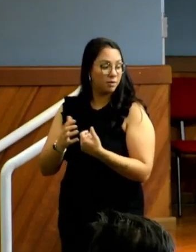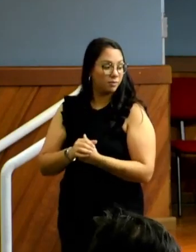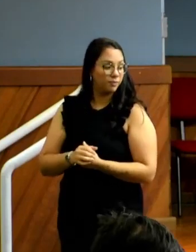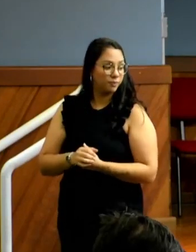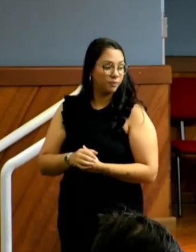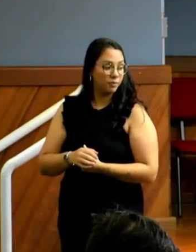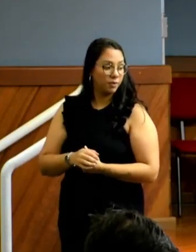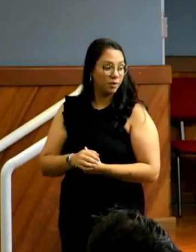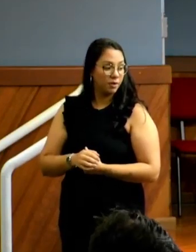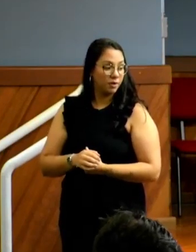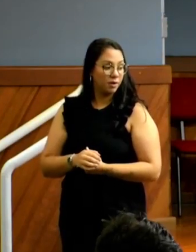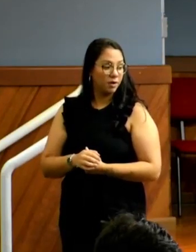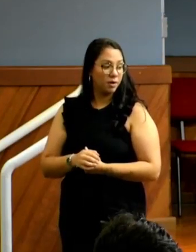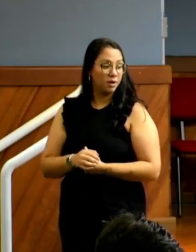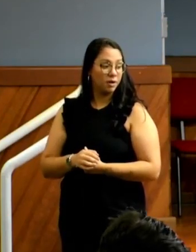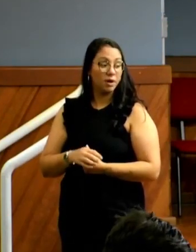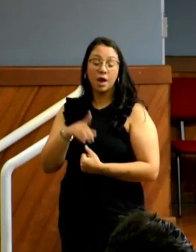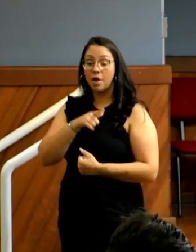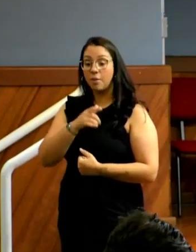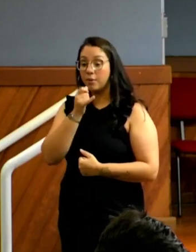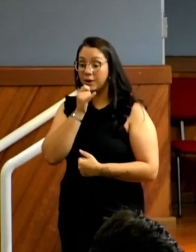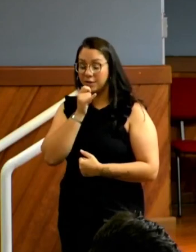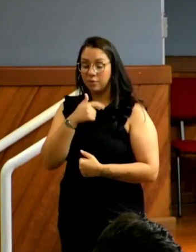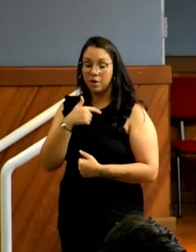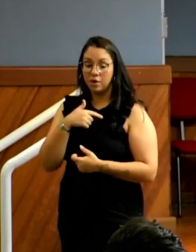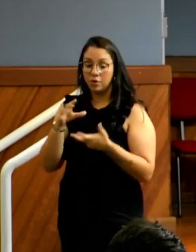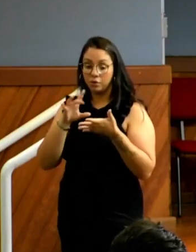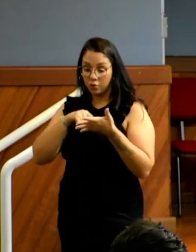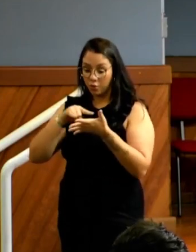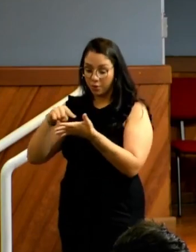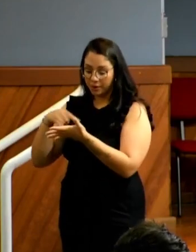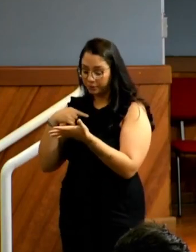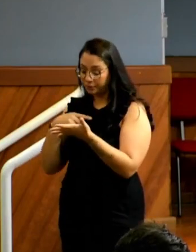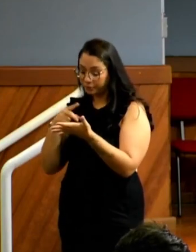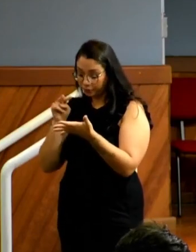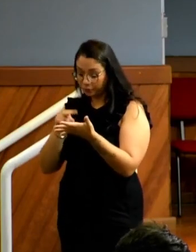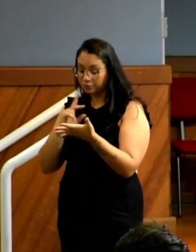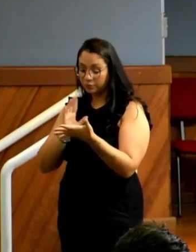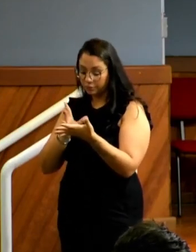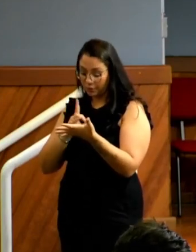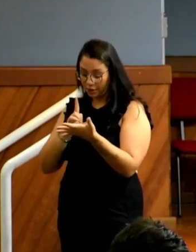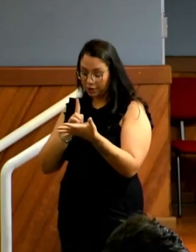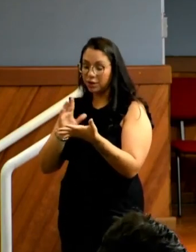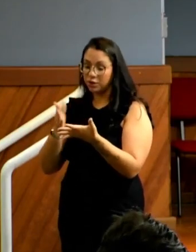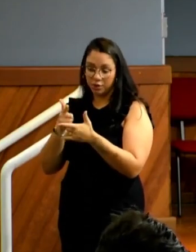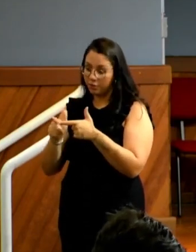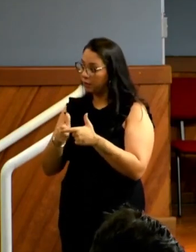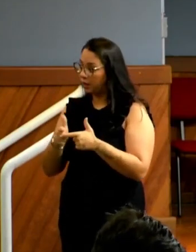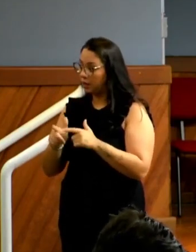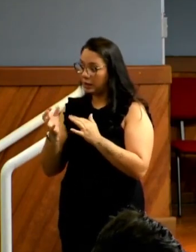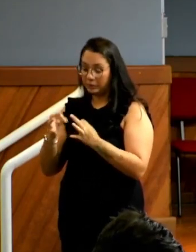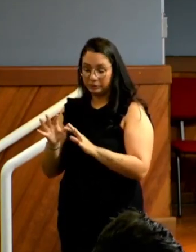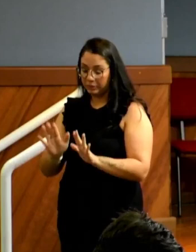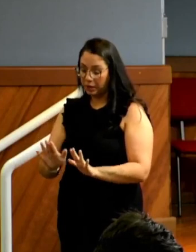que é o ponto, que assim, uma coisa é você pegar, por exemplo, peguei um documento que ele por si está ali, né, com todos os seus problemas,